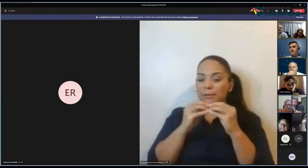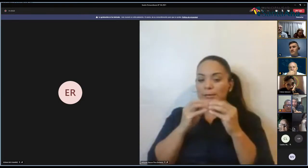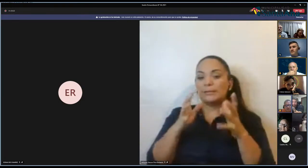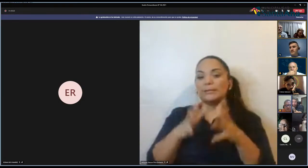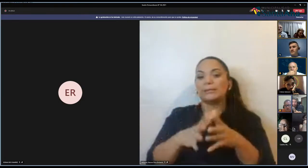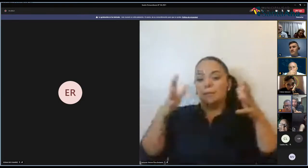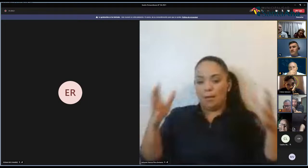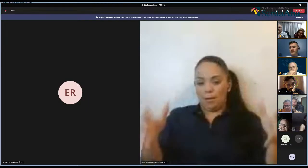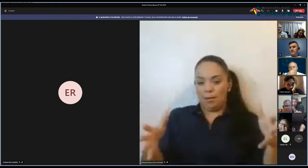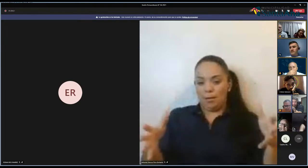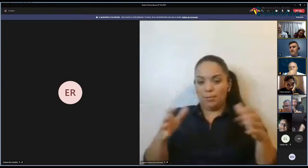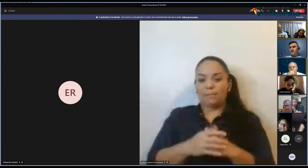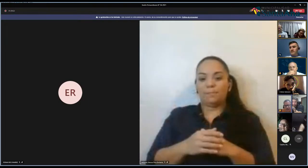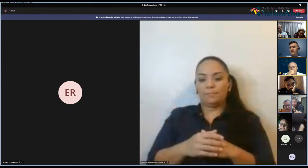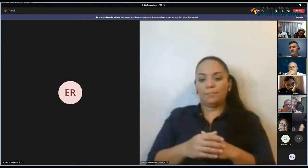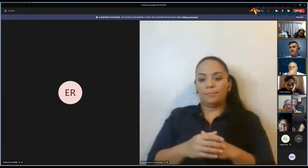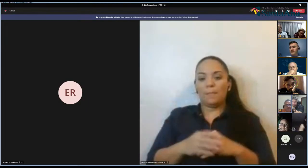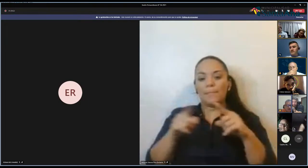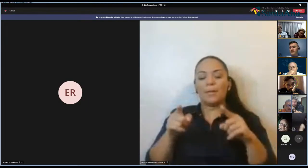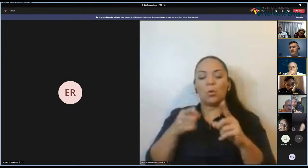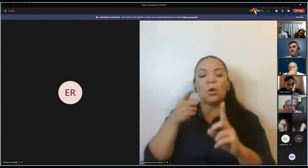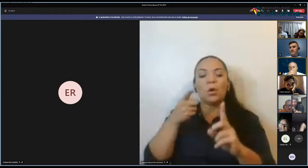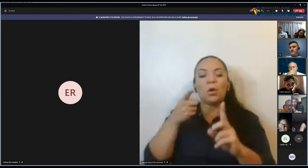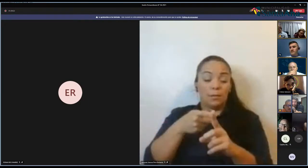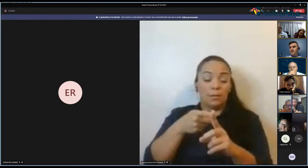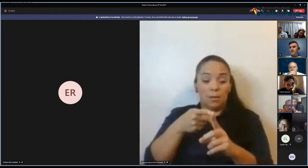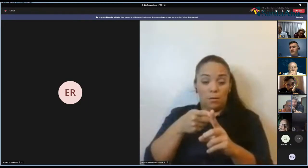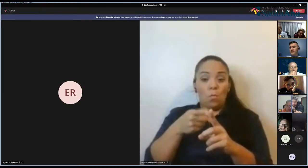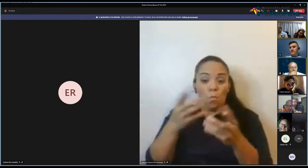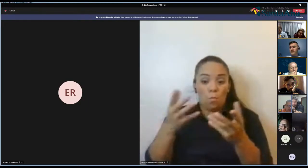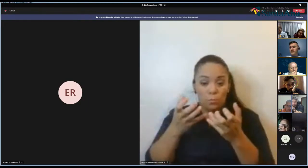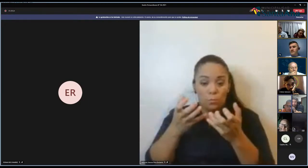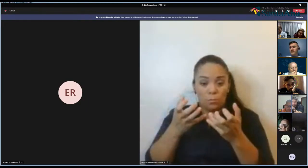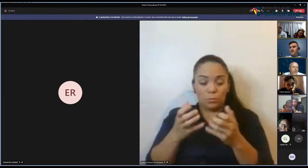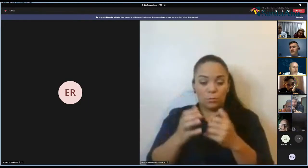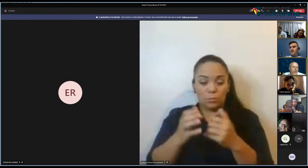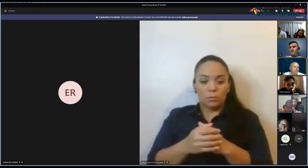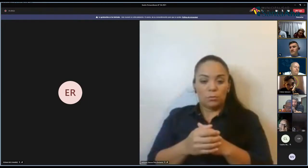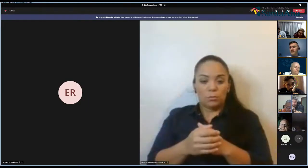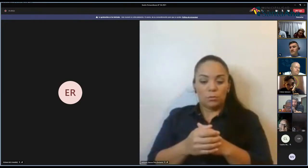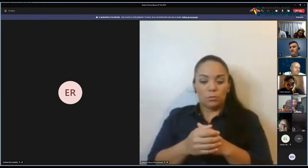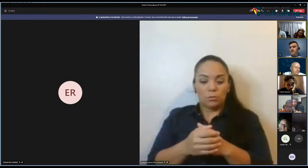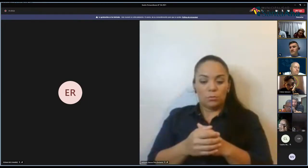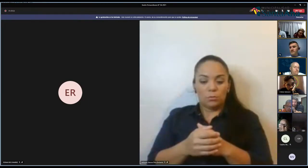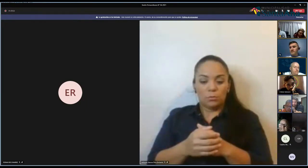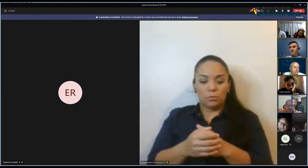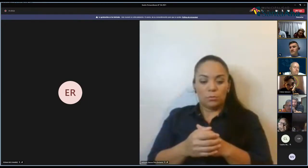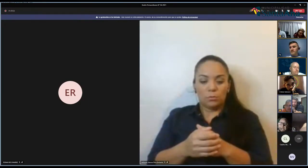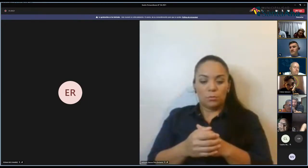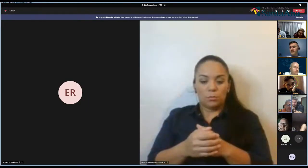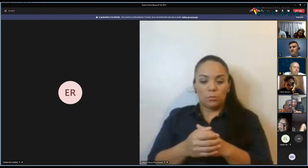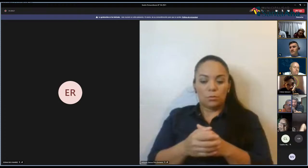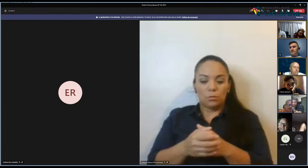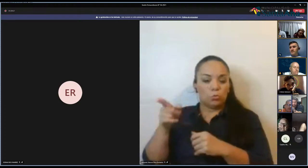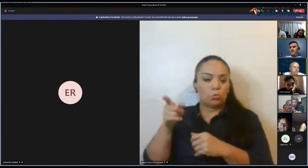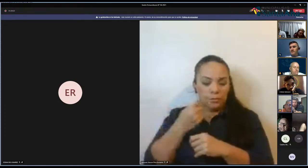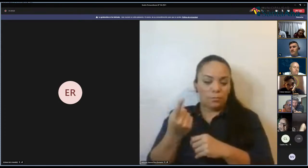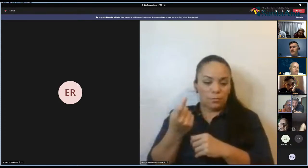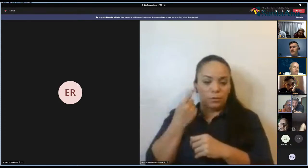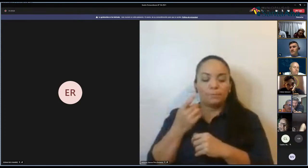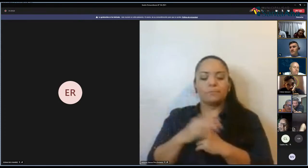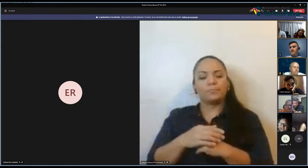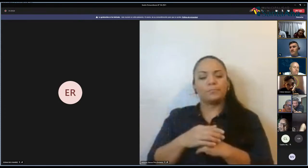pero lo que se pretendía que lo que usted ahora lee y decía que era que se